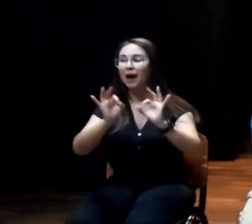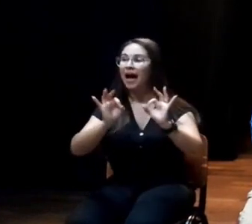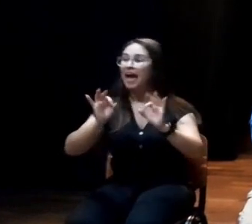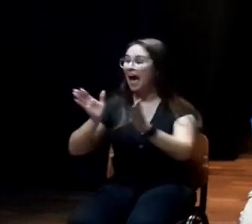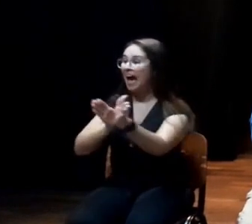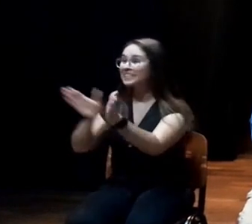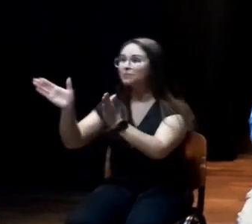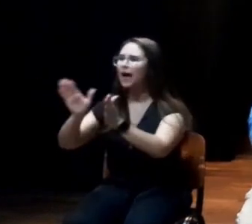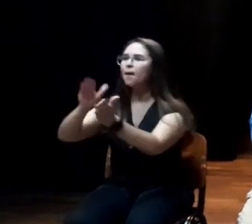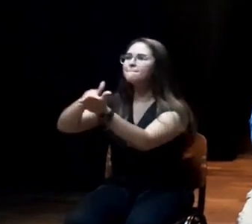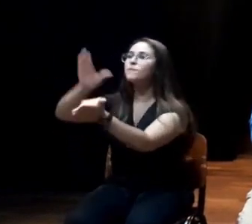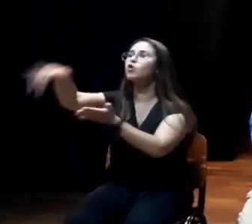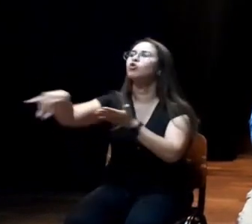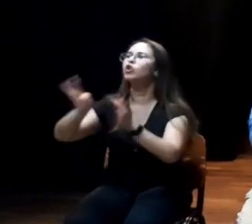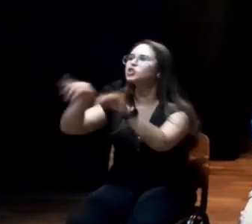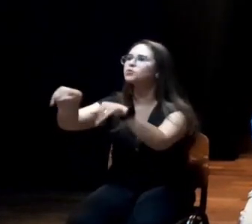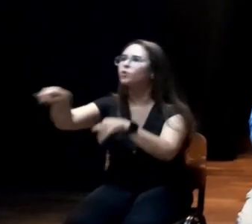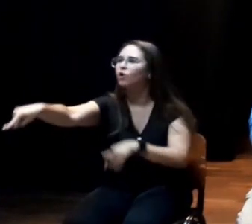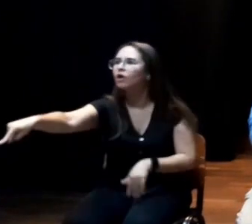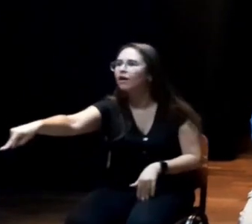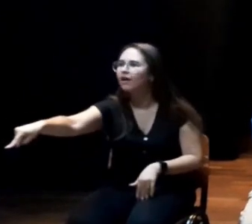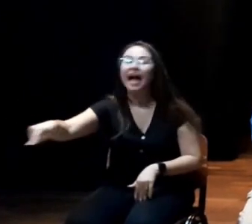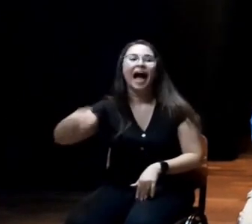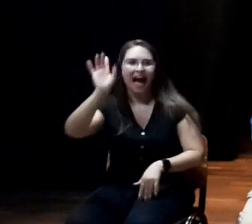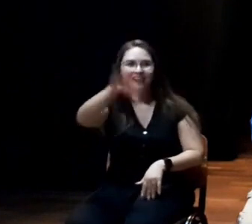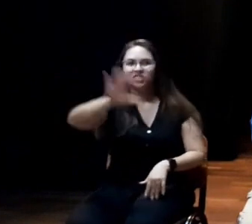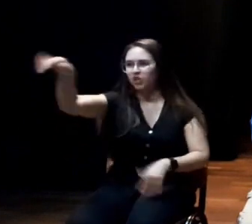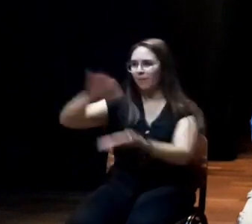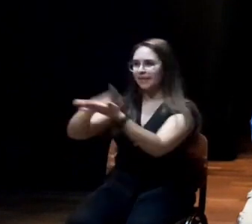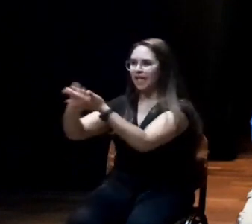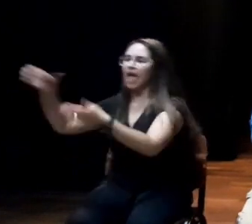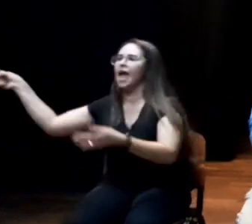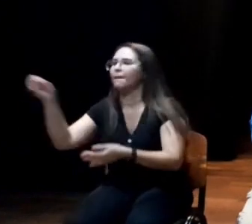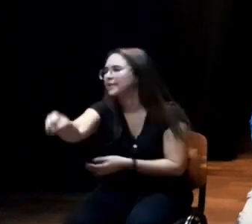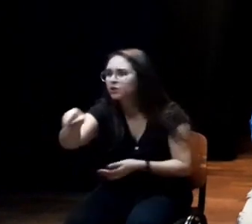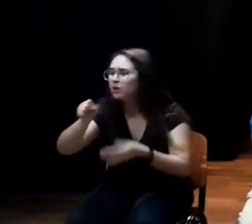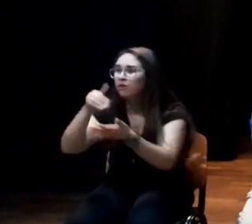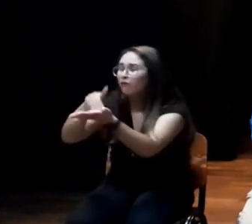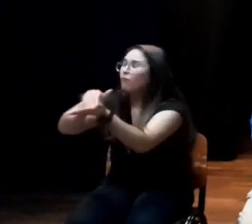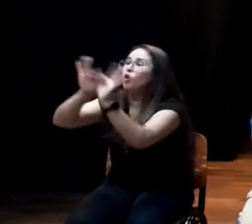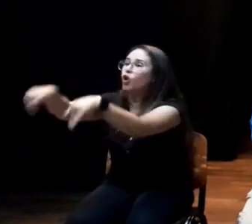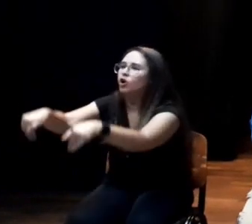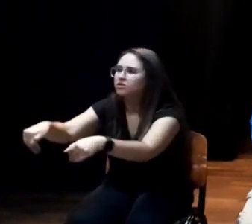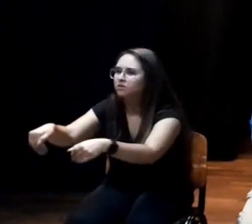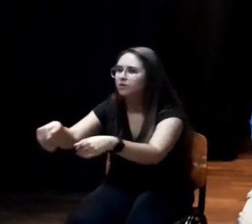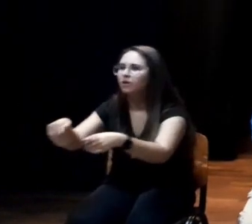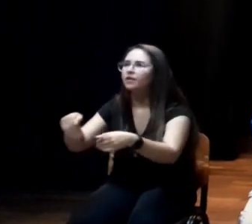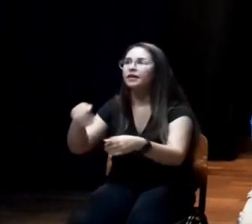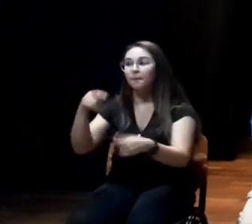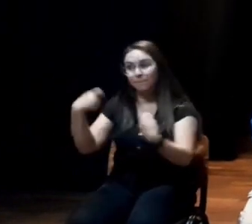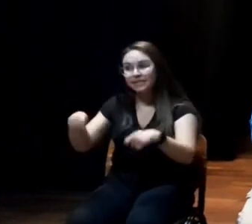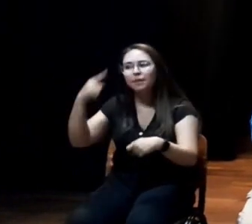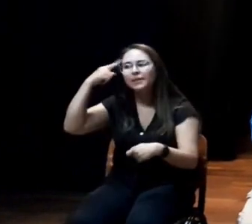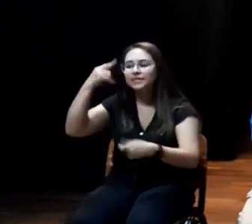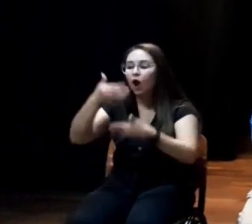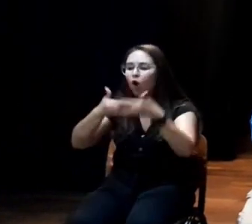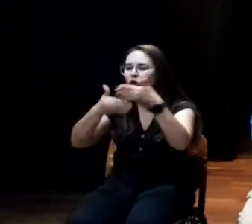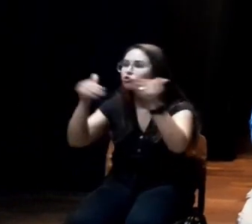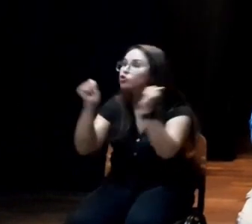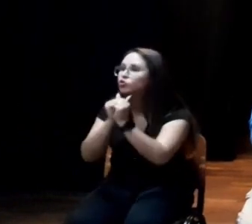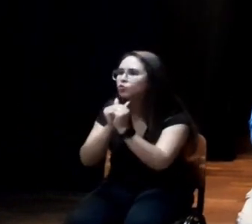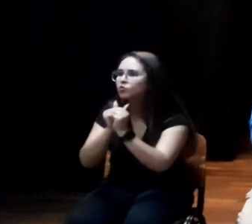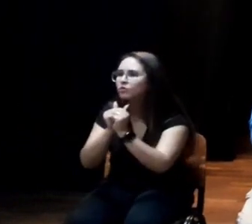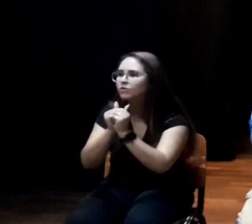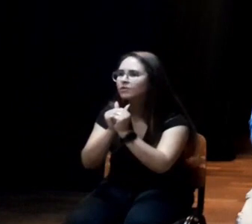depois. Vamos acessibilizar. Claro, existem já algumas propostas diferentes, no sentido de vamos construir juntos um produto